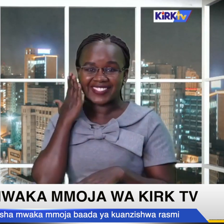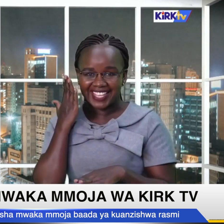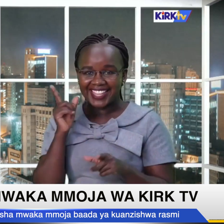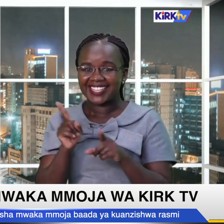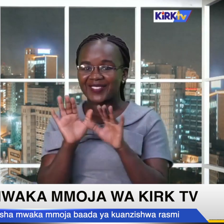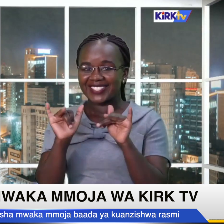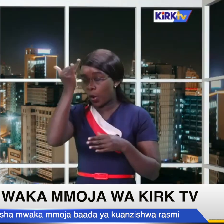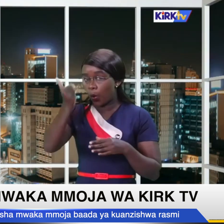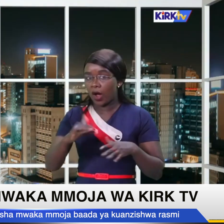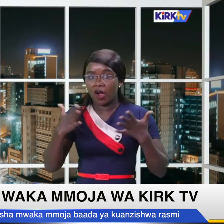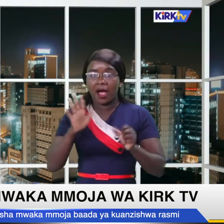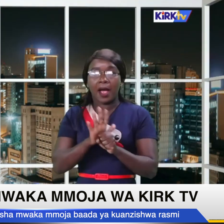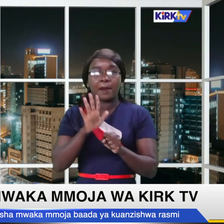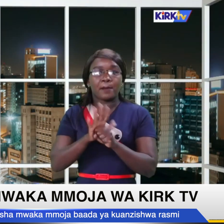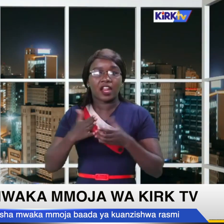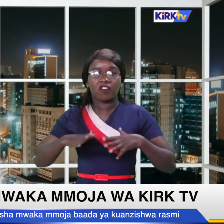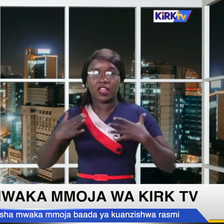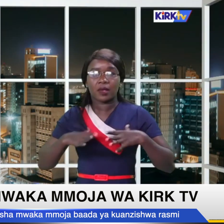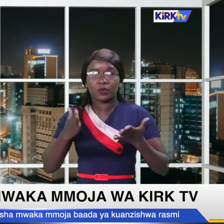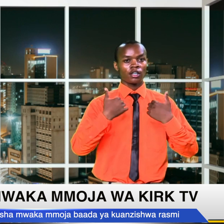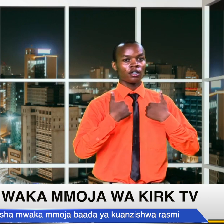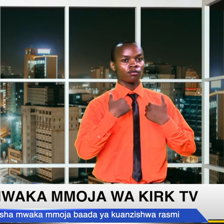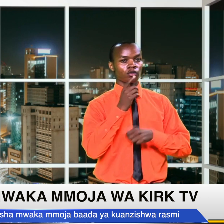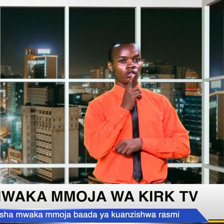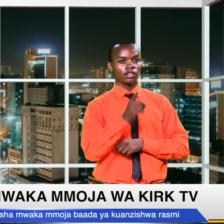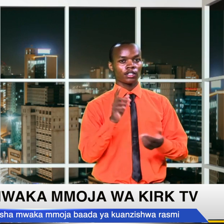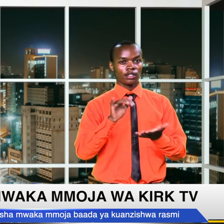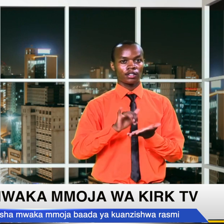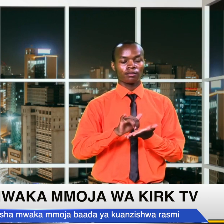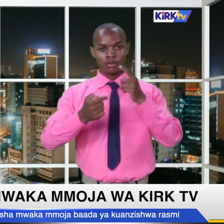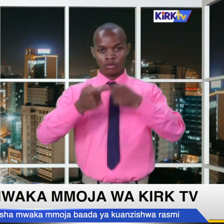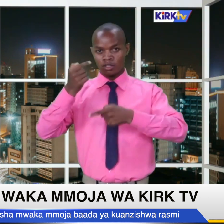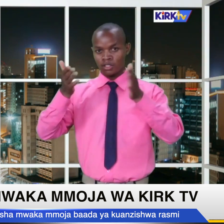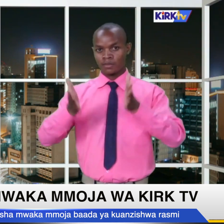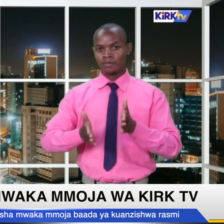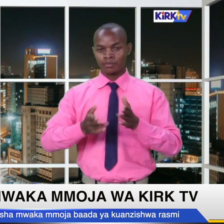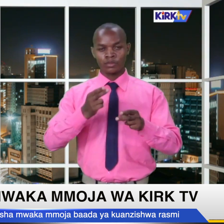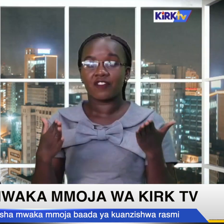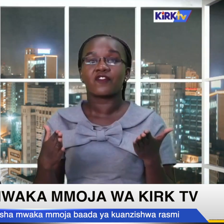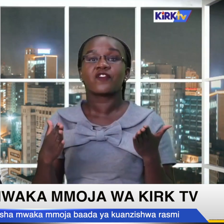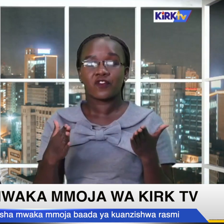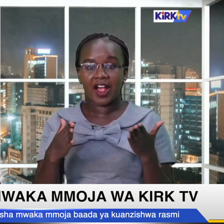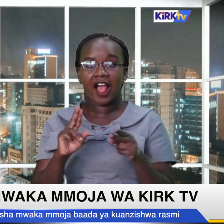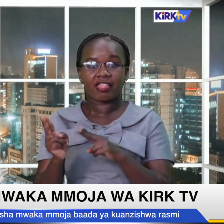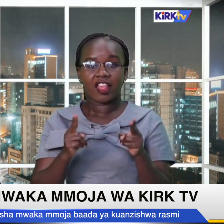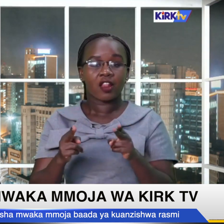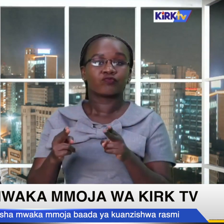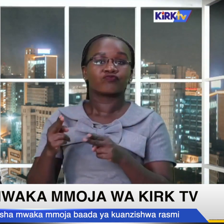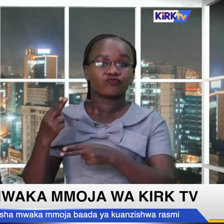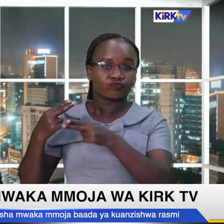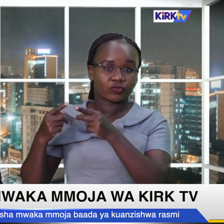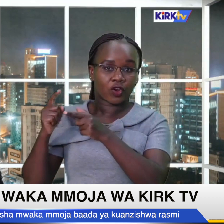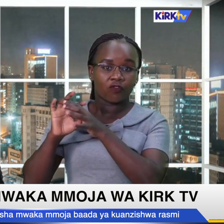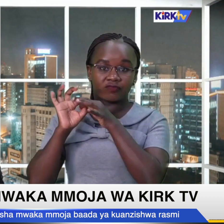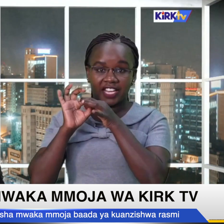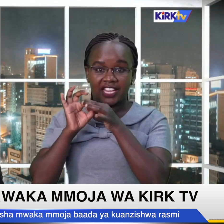zaidi usibonyeze kidude. Sisiri kwamba wanahabari hawa walikuwa tayari kweli kweli, licha uwazi kwamba matumbo yao bado yalijawa maji